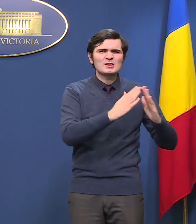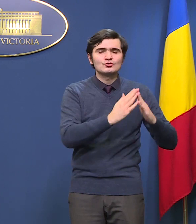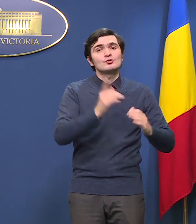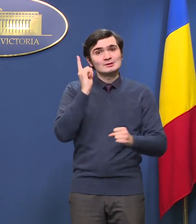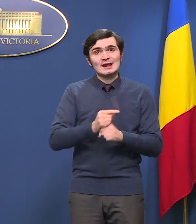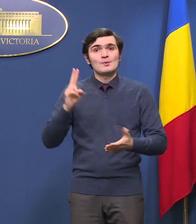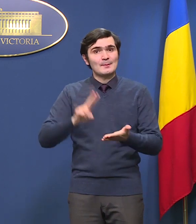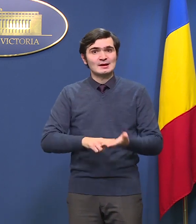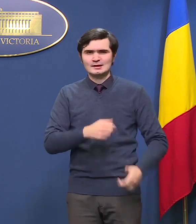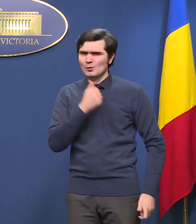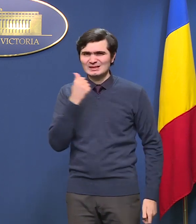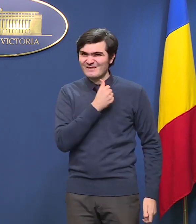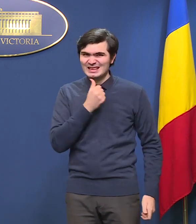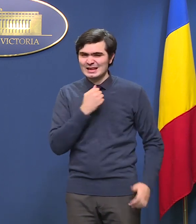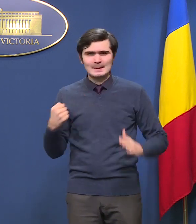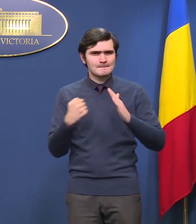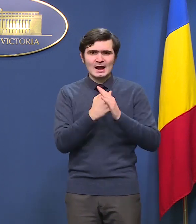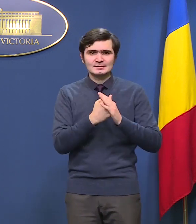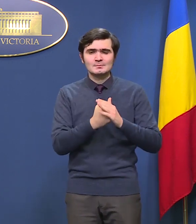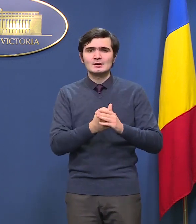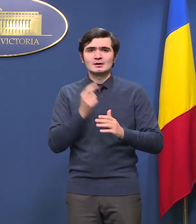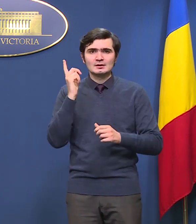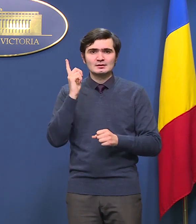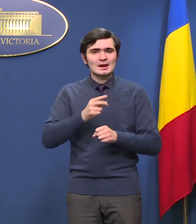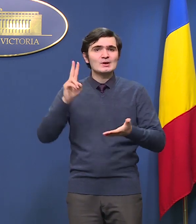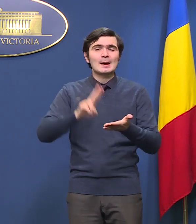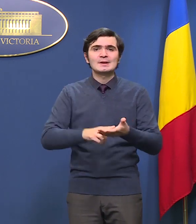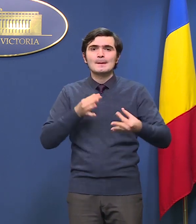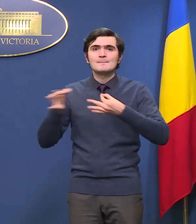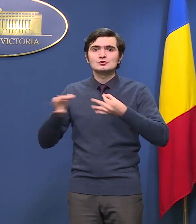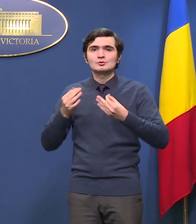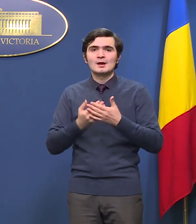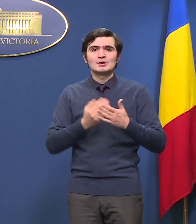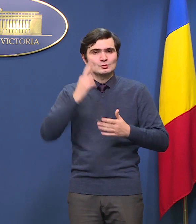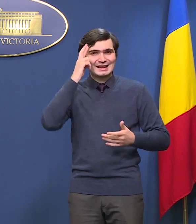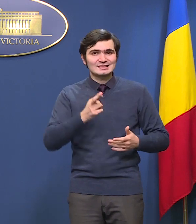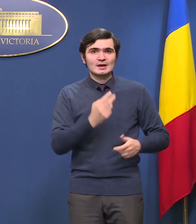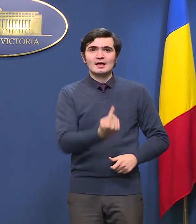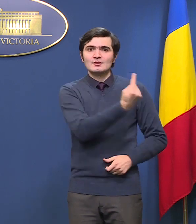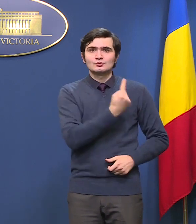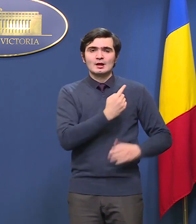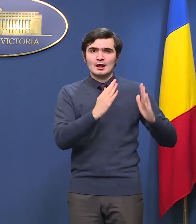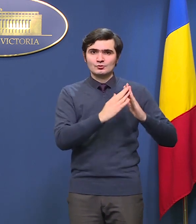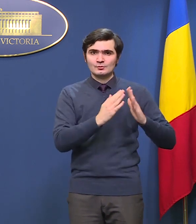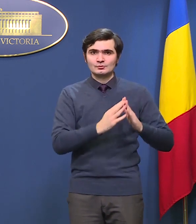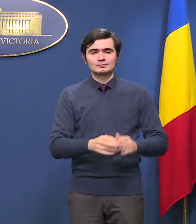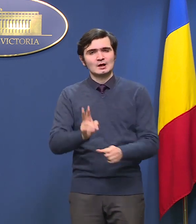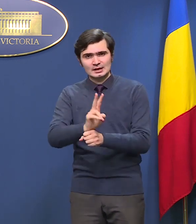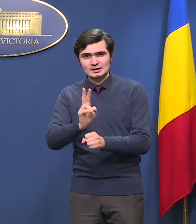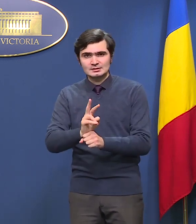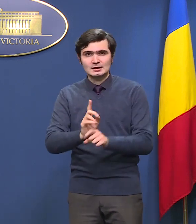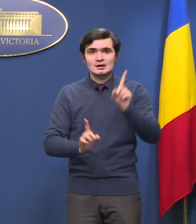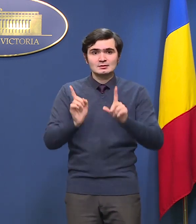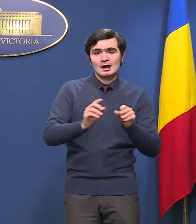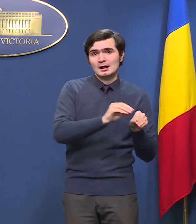maximă măsura de respectare a izolării la domiciliu. Și atenție! Faptul că îi băgăm în